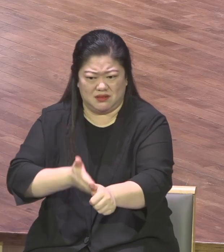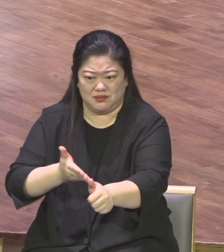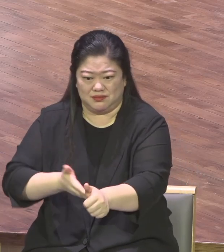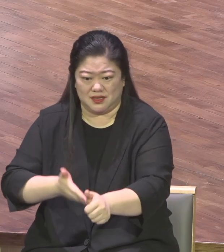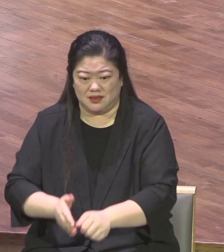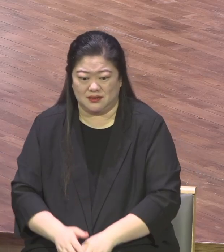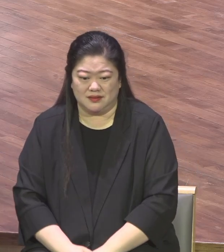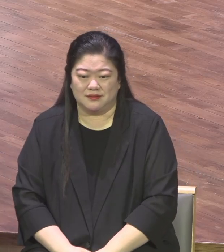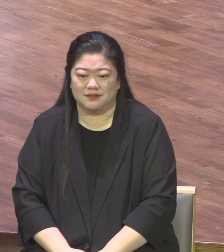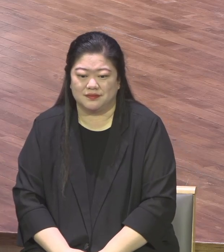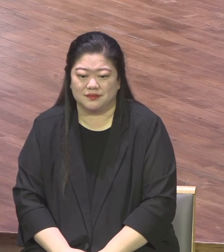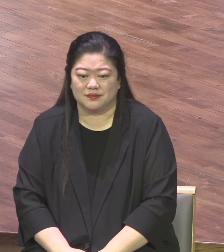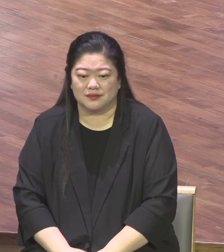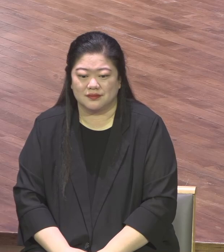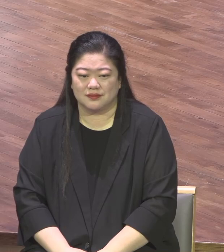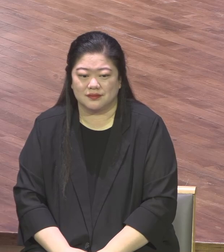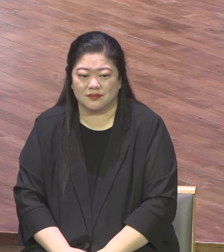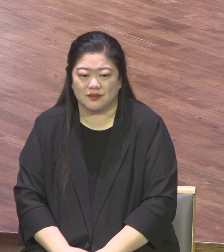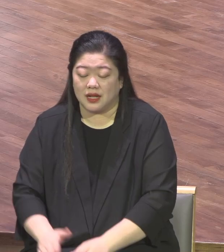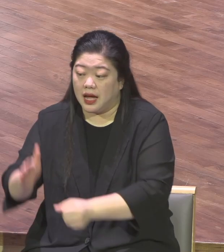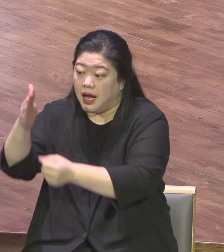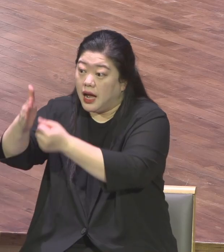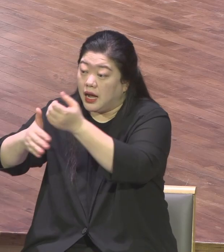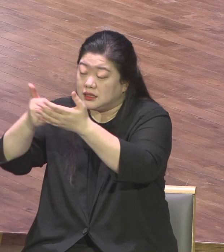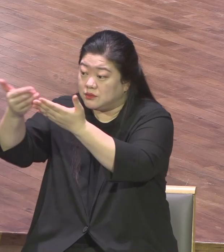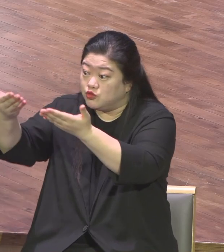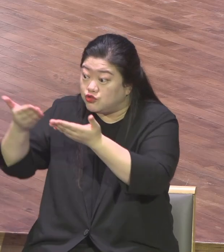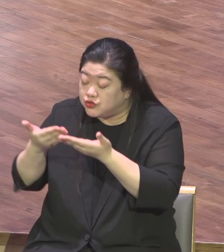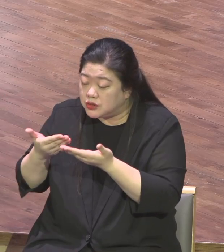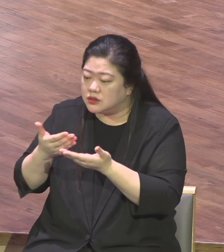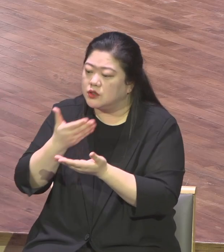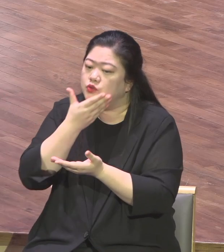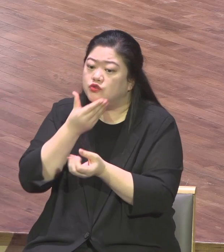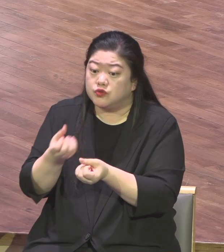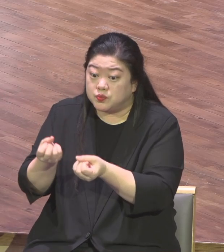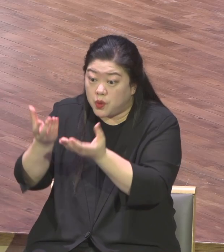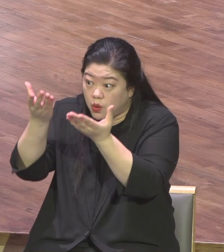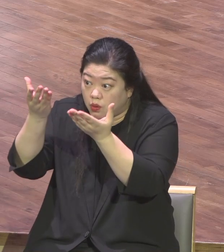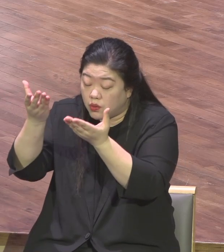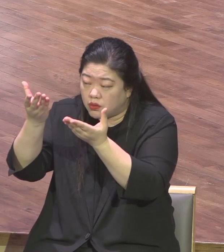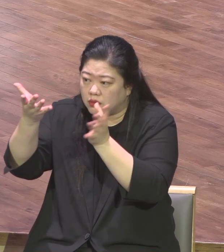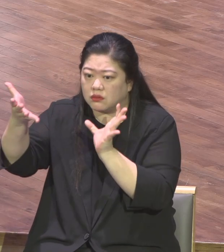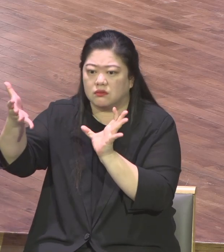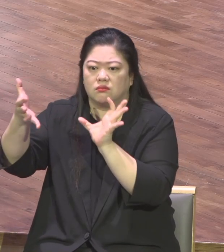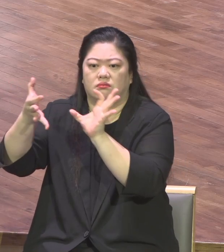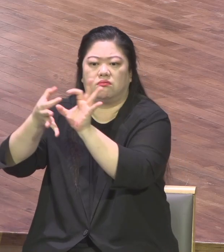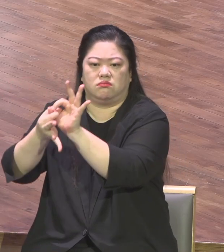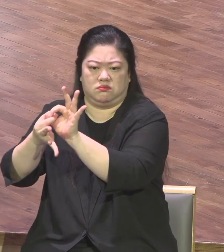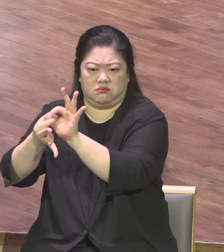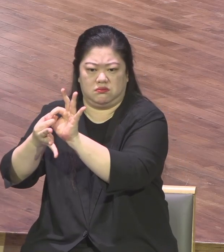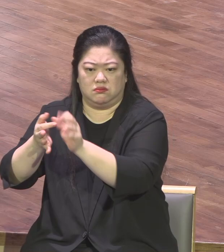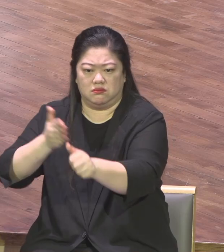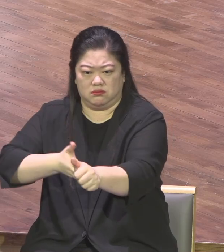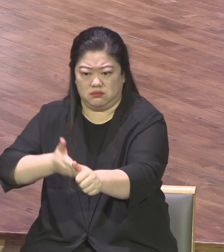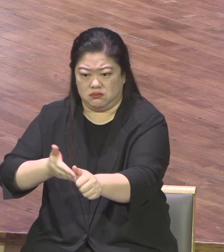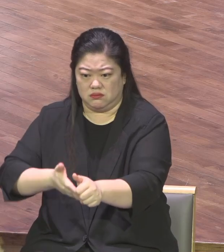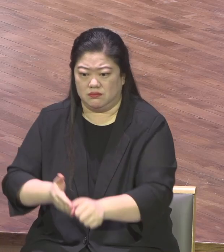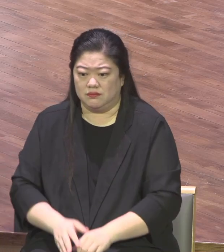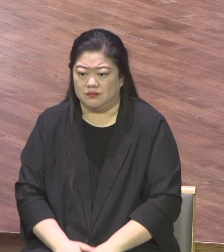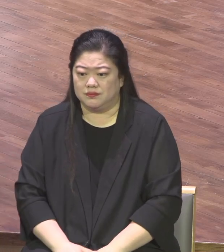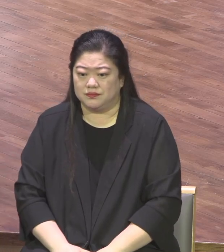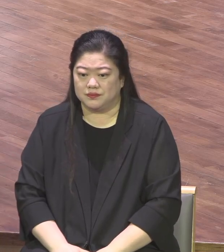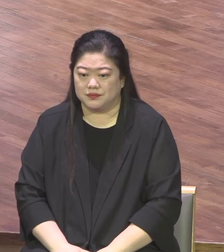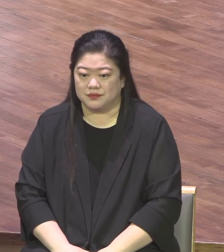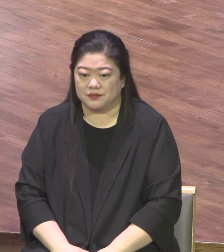나에게 주신 이 어마어마한 부하가 그리스도 안에 다 있다. 그리스도 안에. In Jesus. 이 안에 다 있습니다.